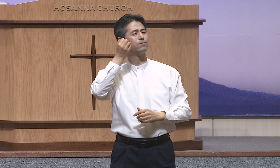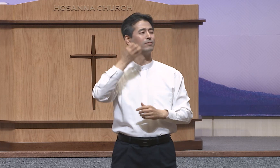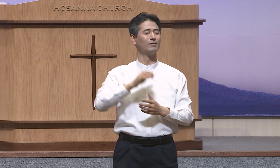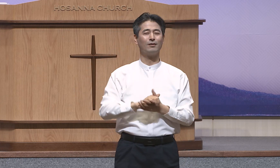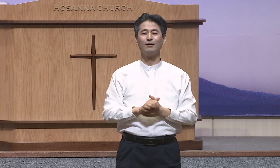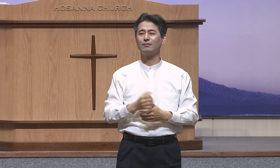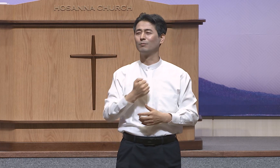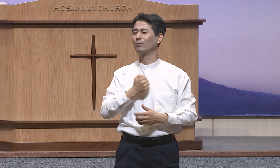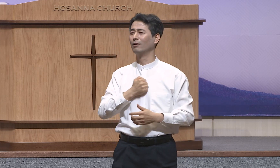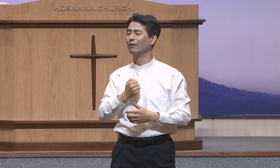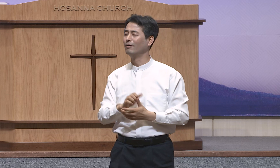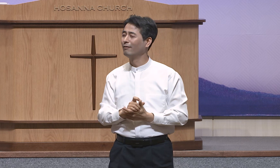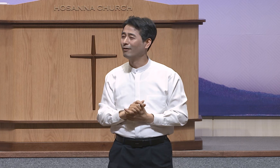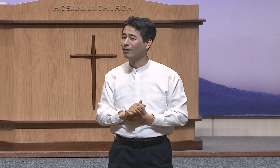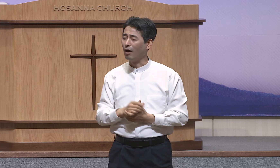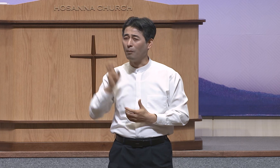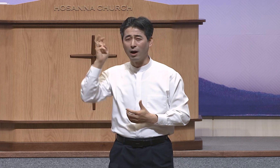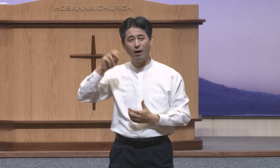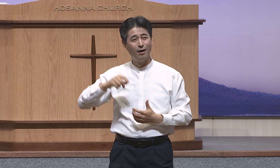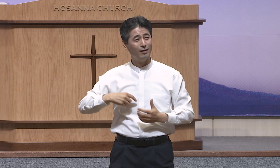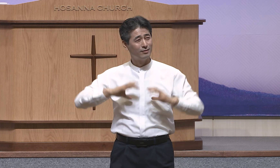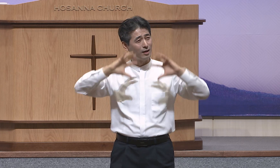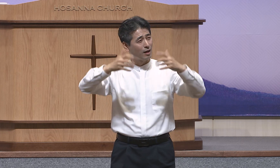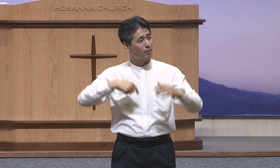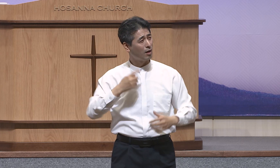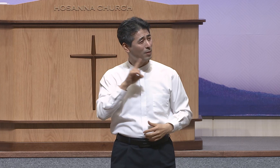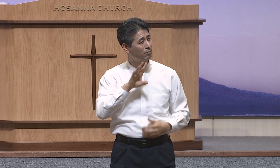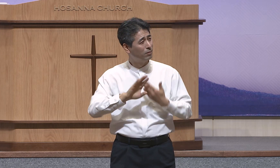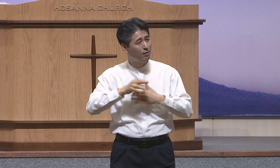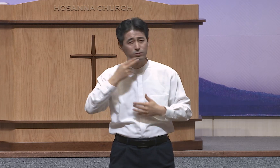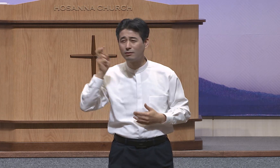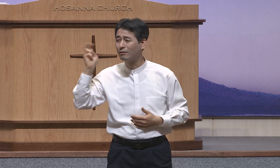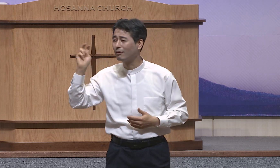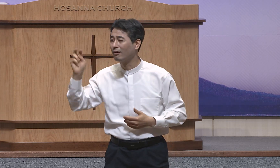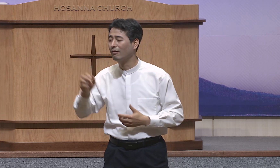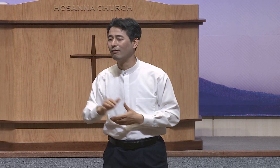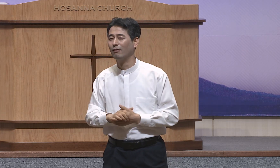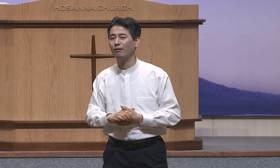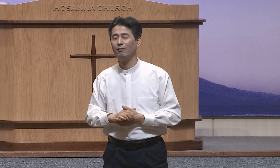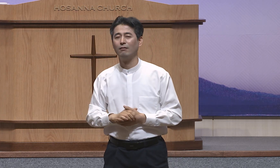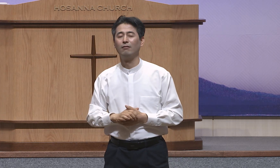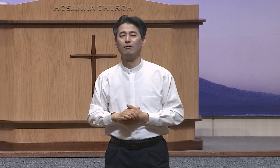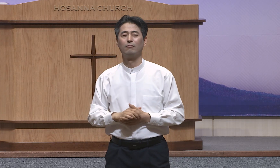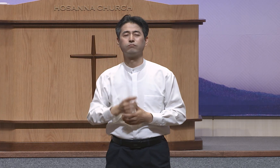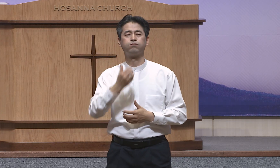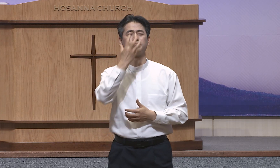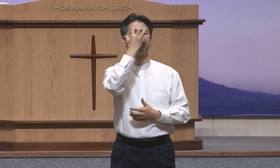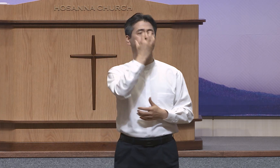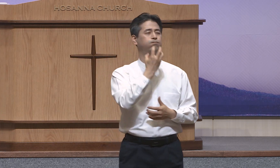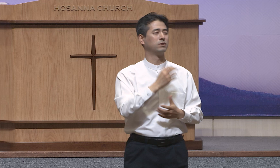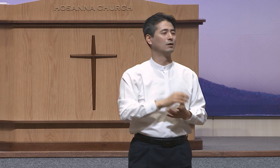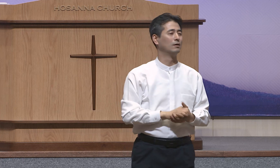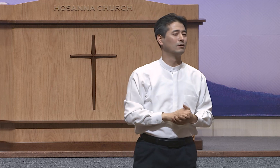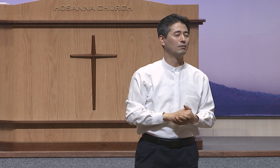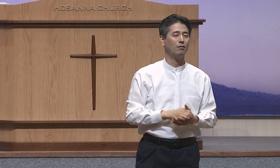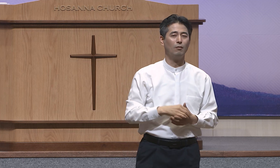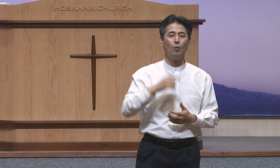그냥 저의 말에 반응하지 않고, 그러면서 저는 세상에 혼자이구나 라는 것을 느끼게